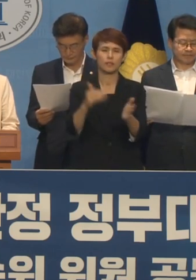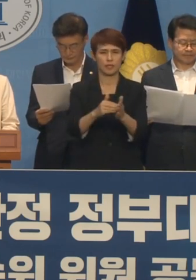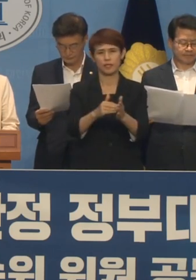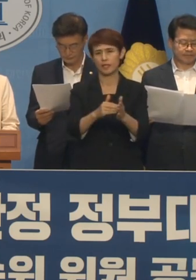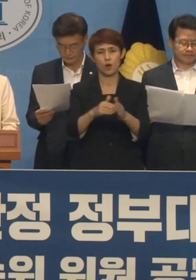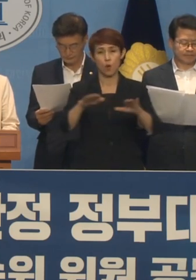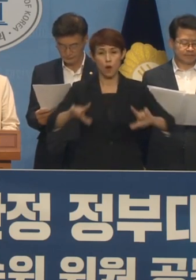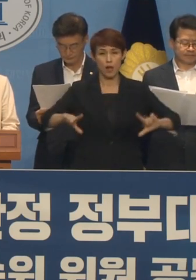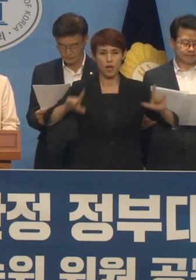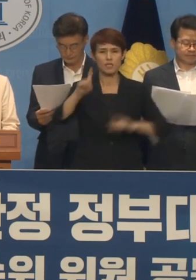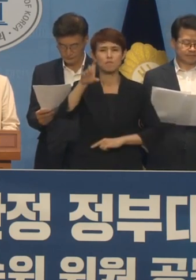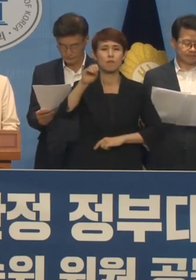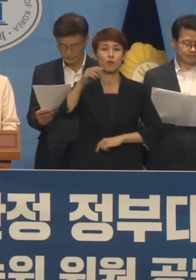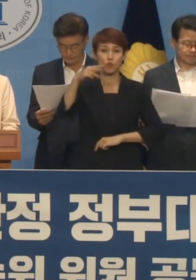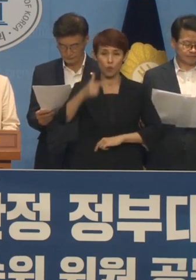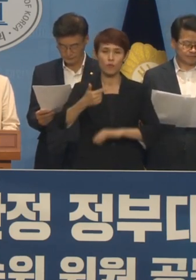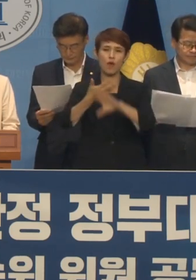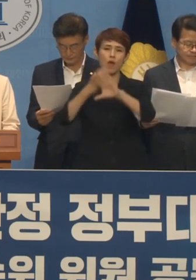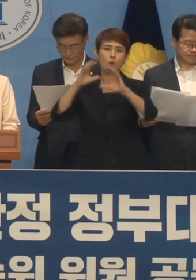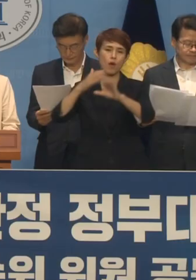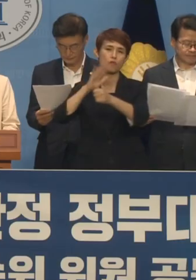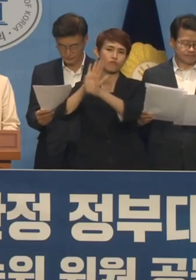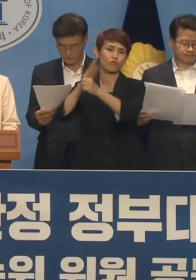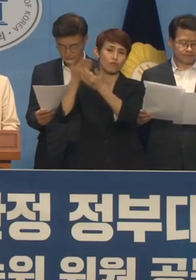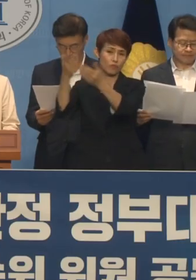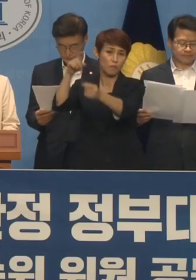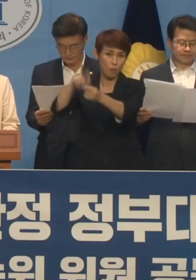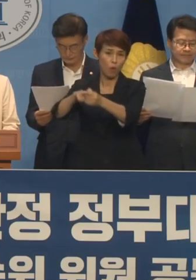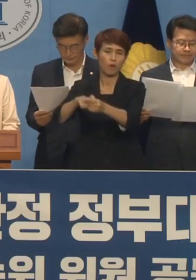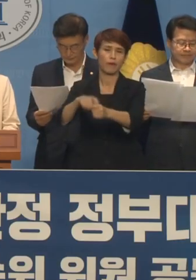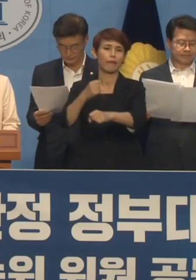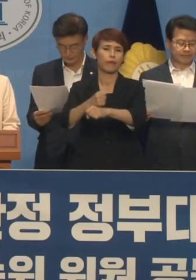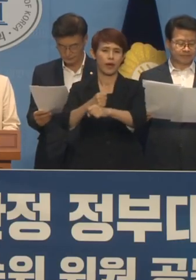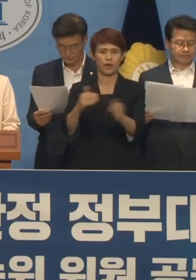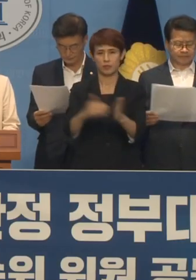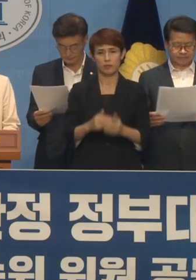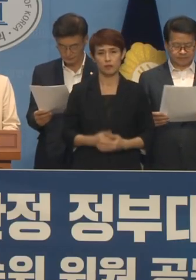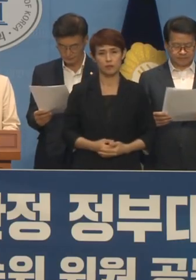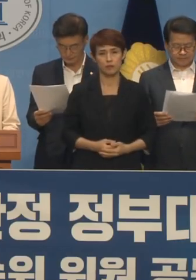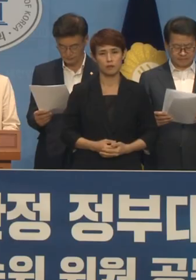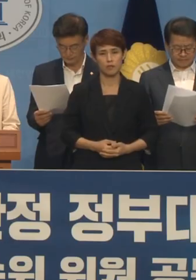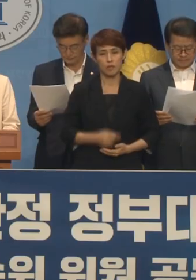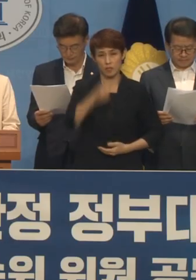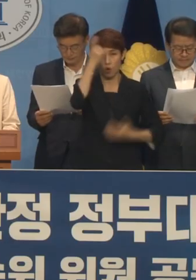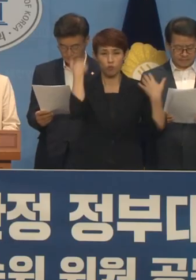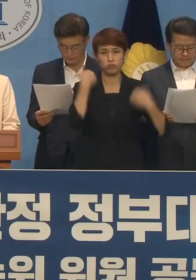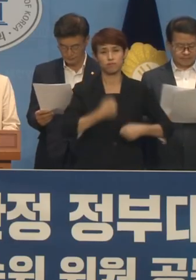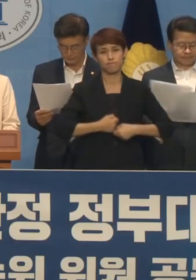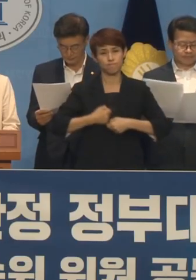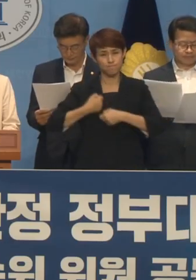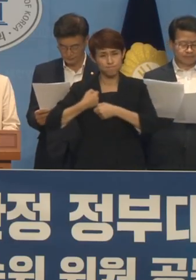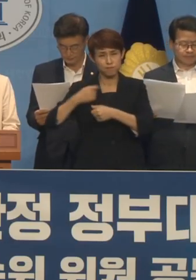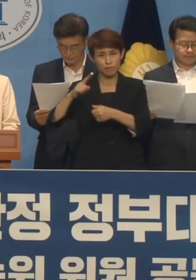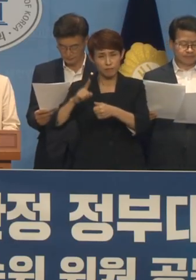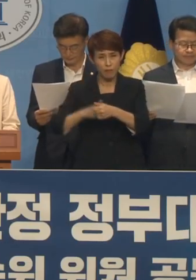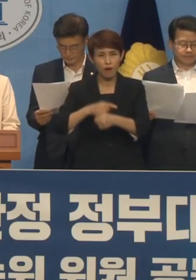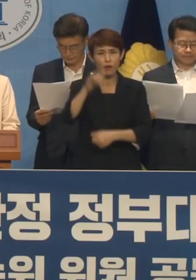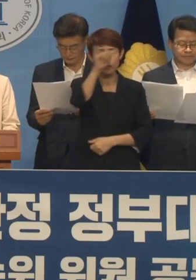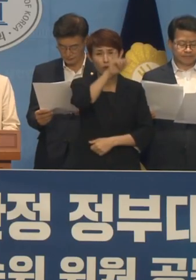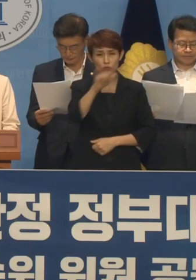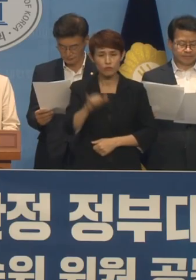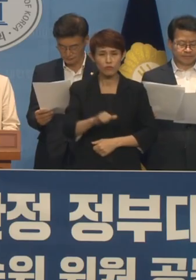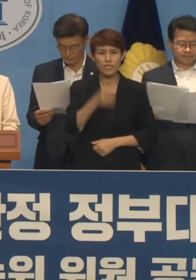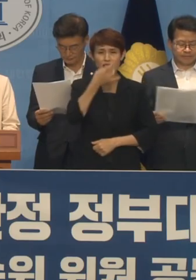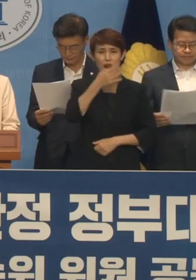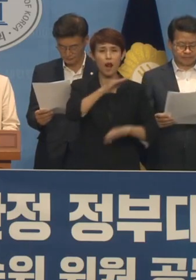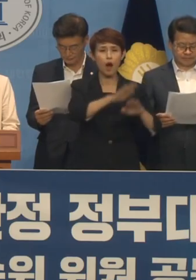총 10만 톤 해외 원조용으로 격리하는 데 그쳤다. 미온적인 정부의 대응으로 전국적으로 쌀 재고량은